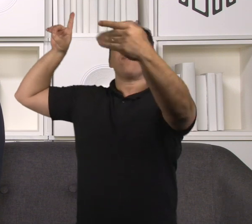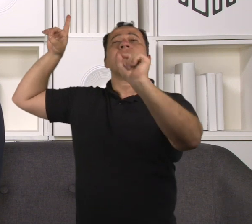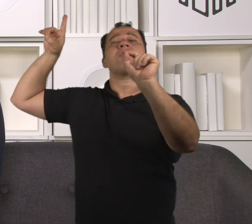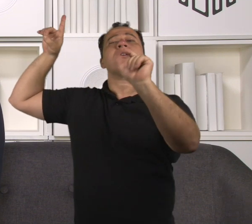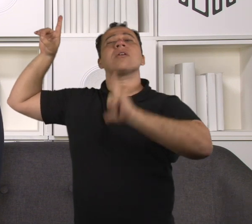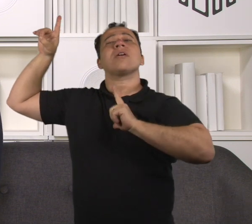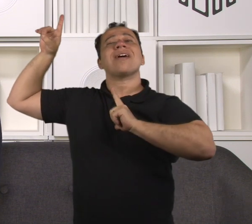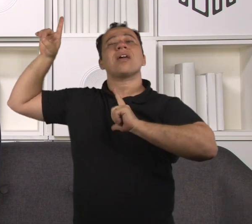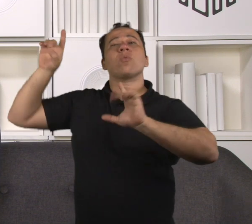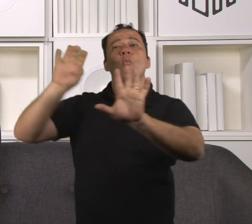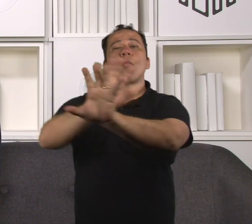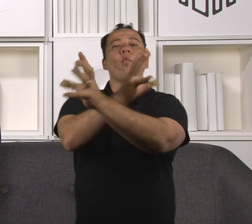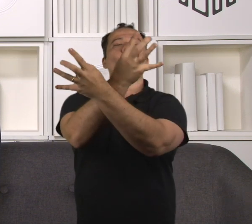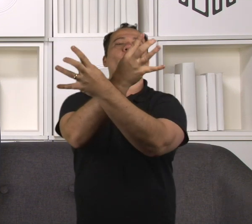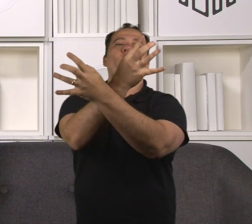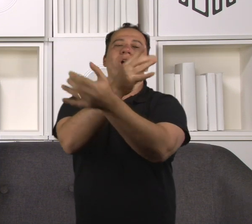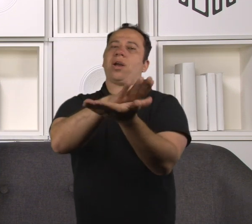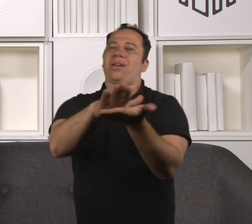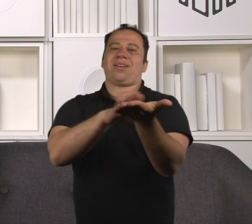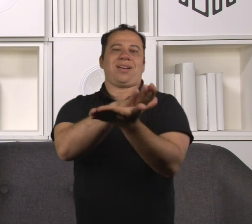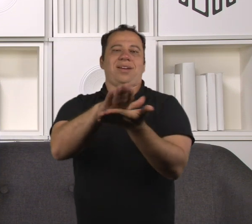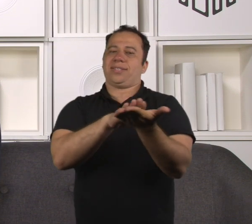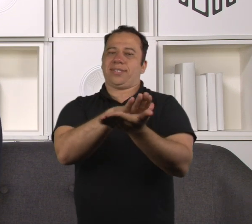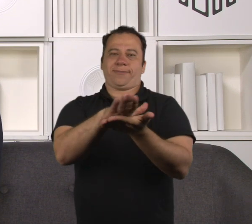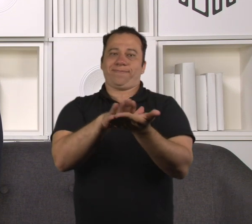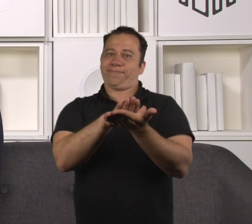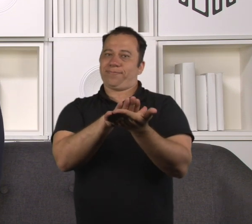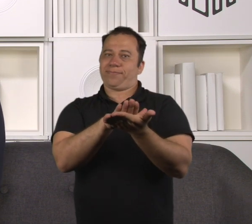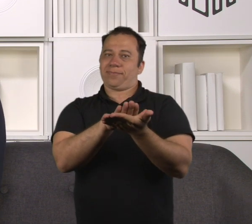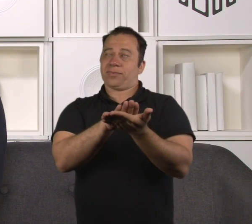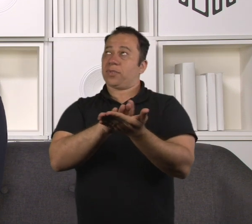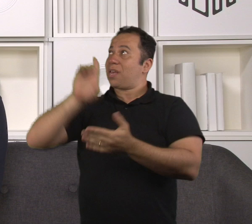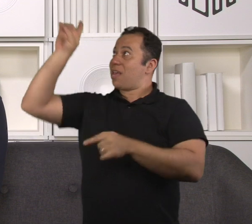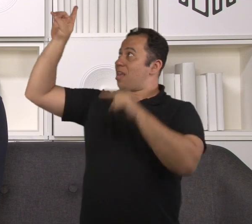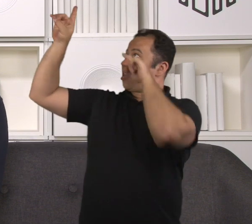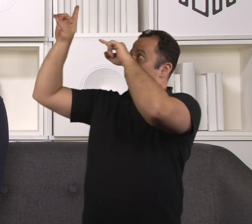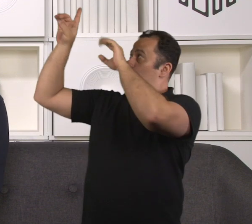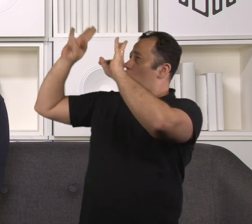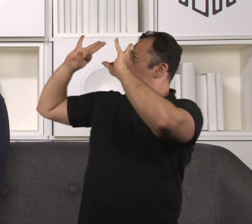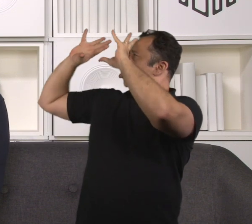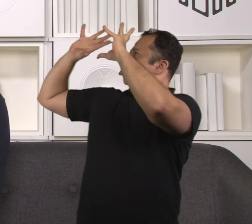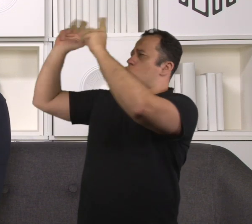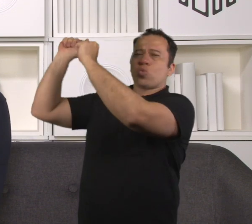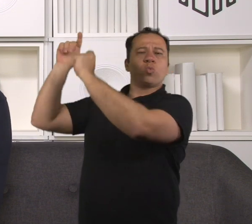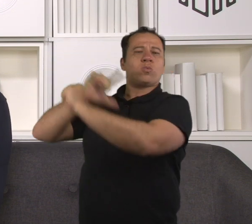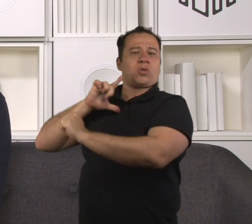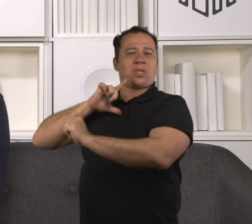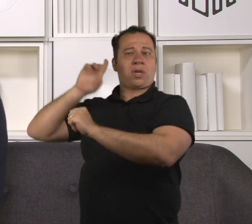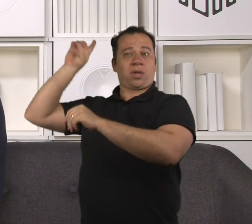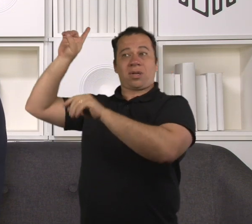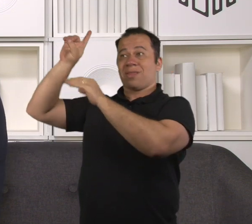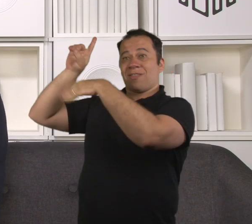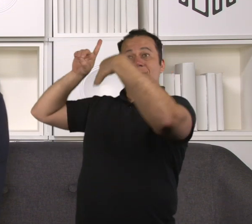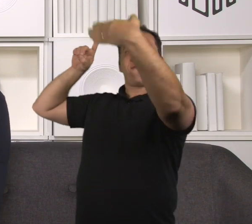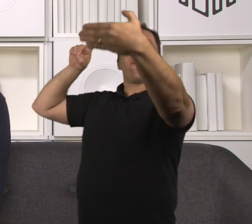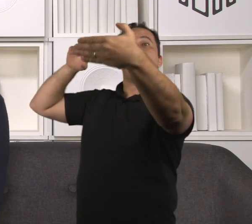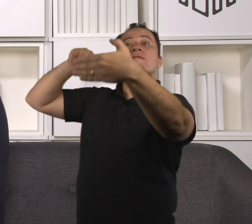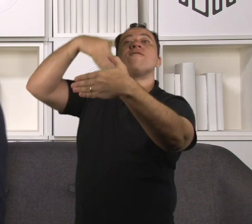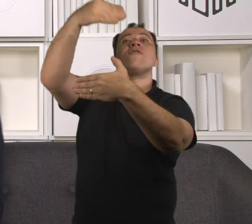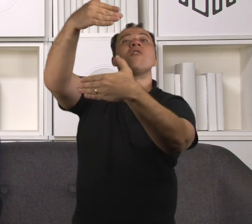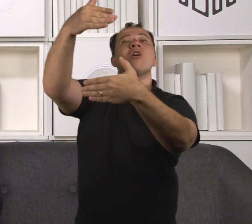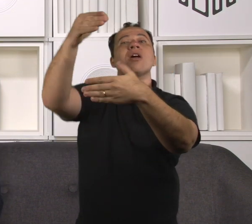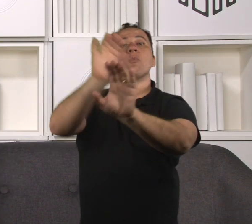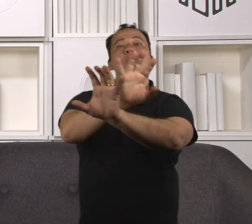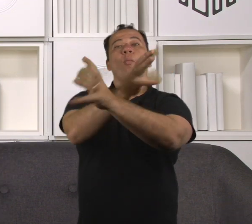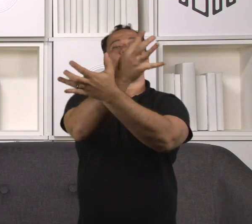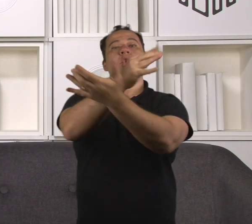Porque tudo o que existe, existe em Deus. Em Deus tudo é. Fora de Deus nada é.